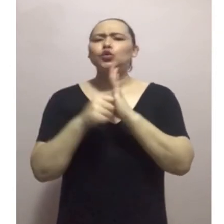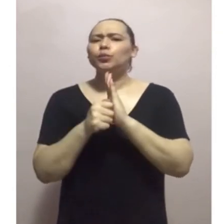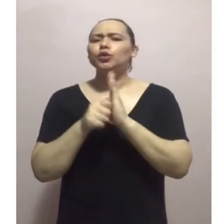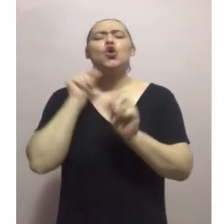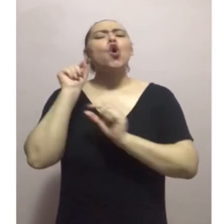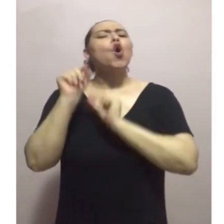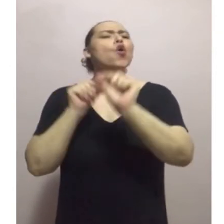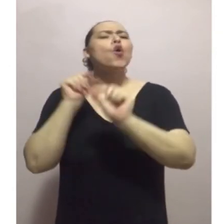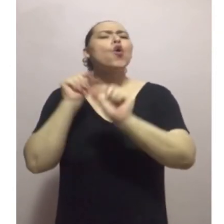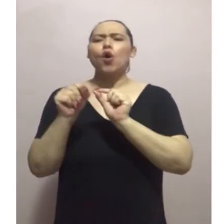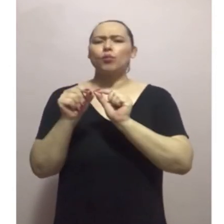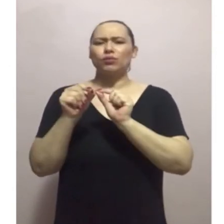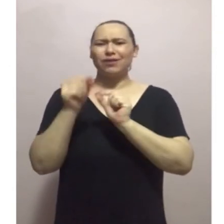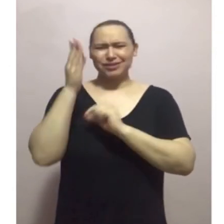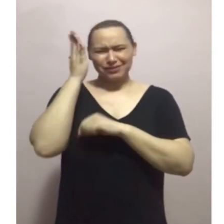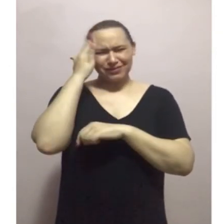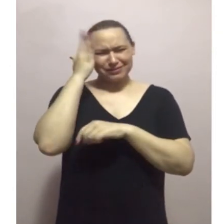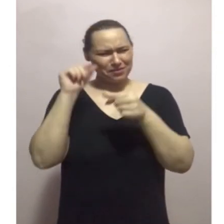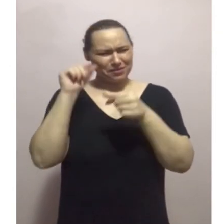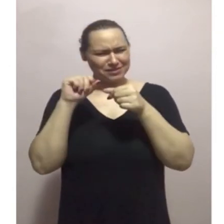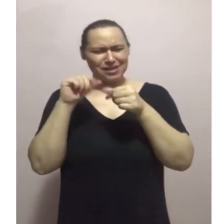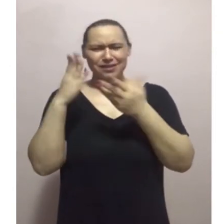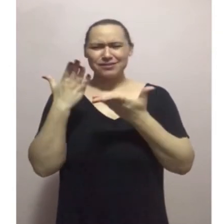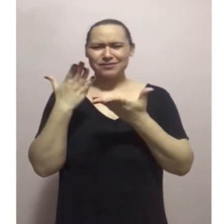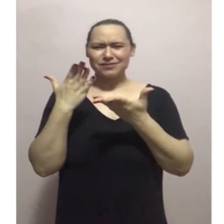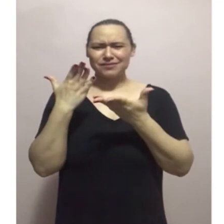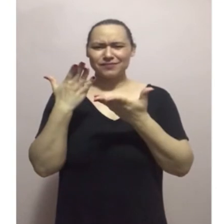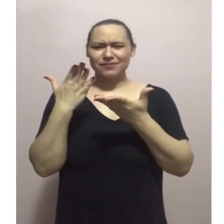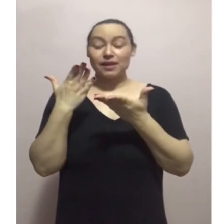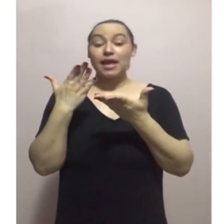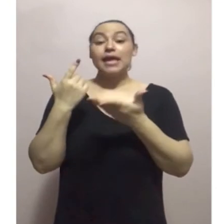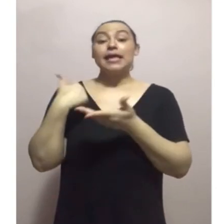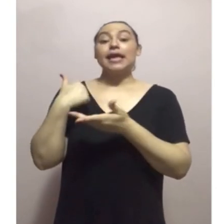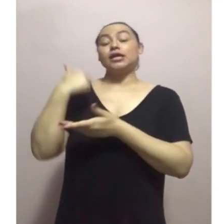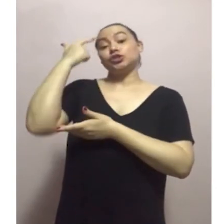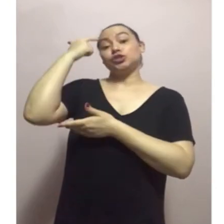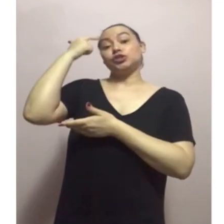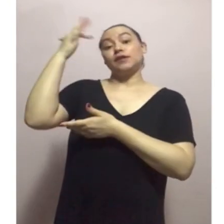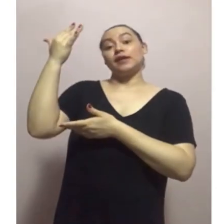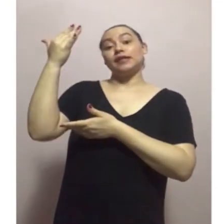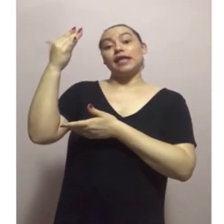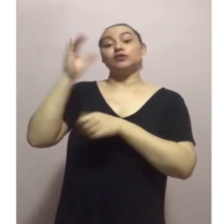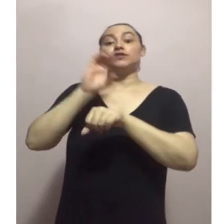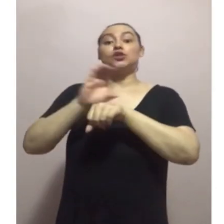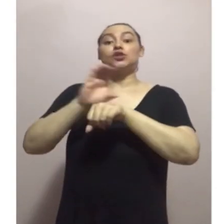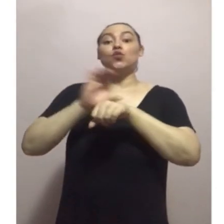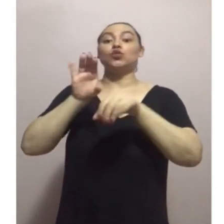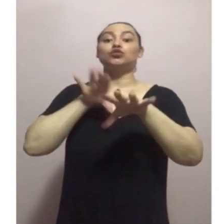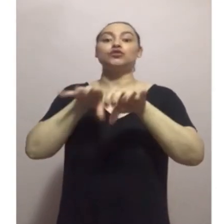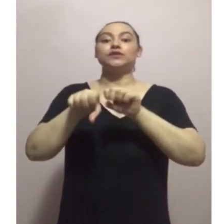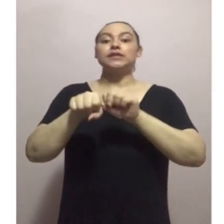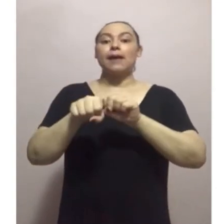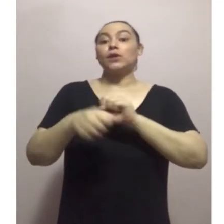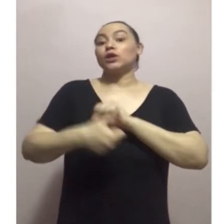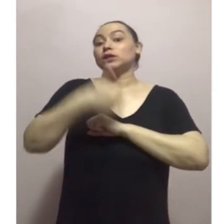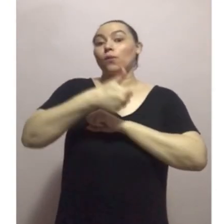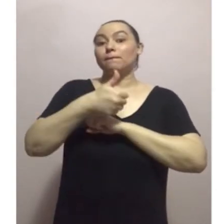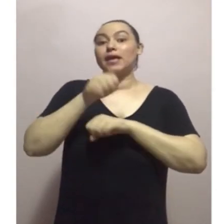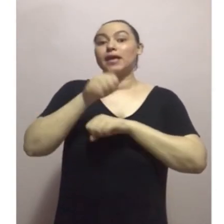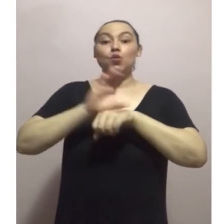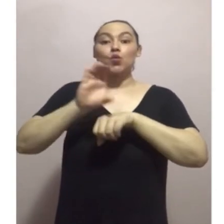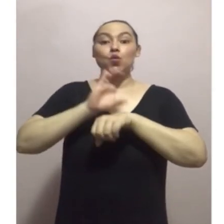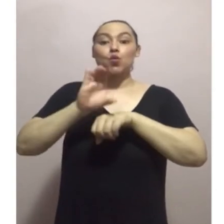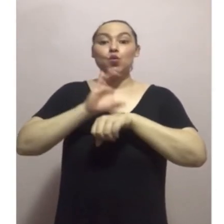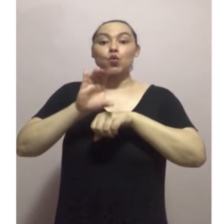que trabalham, como é que a gente vai saber fazer isso? E aí veio a ideia de ter um curso de formação. E a gente colocou o primeiro curso